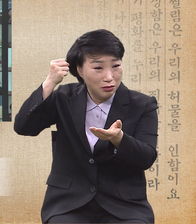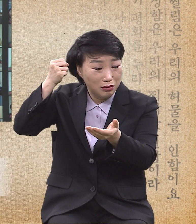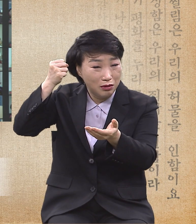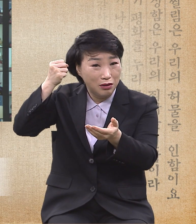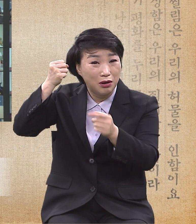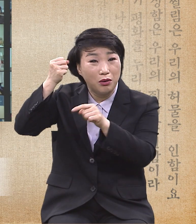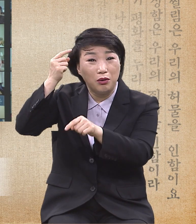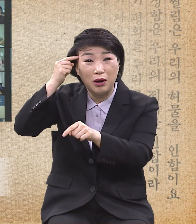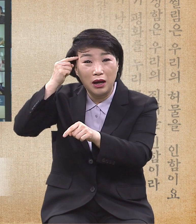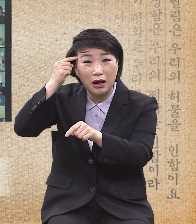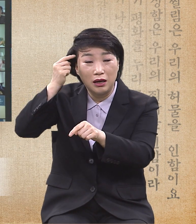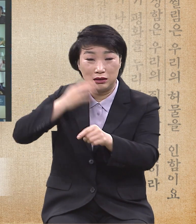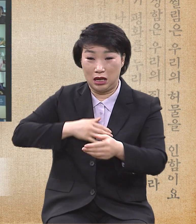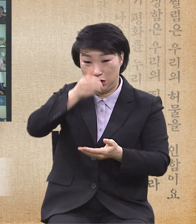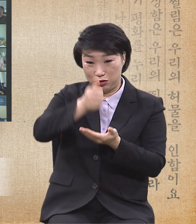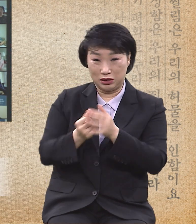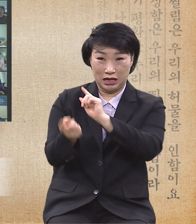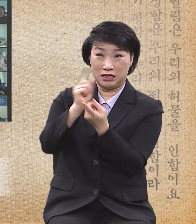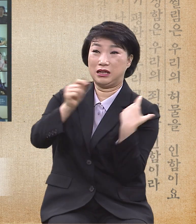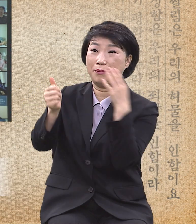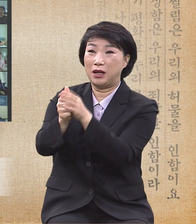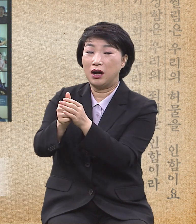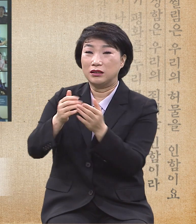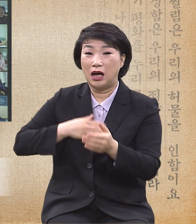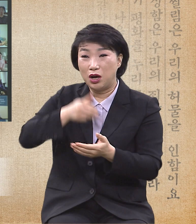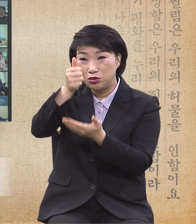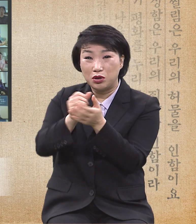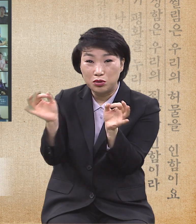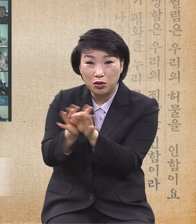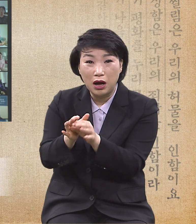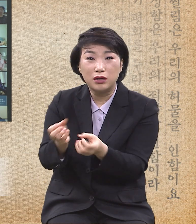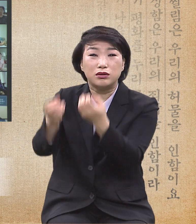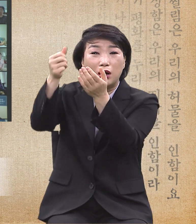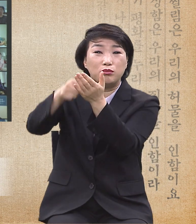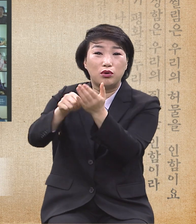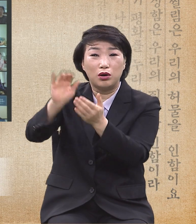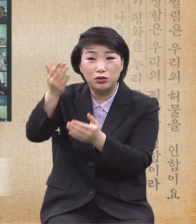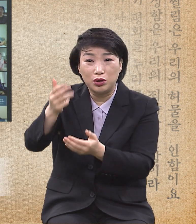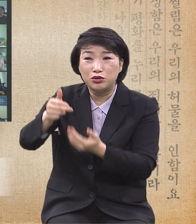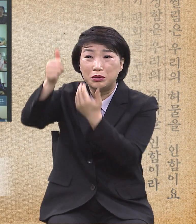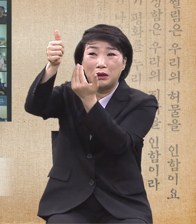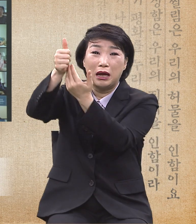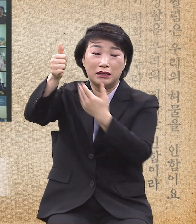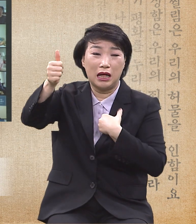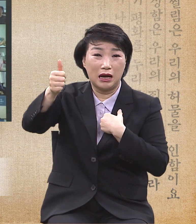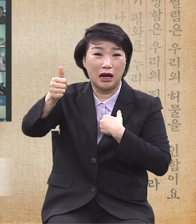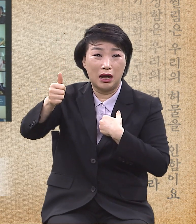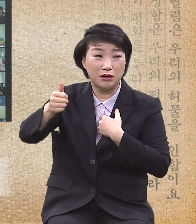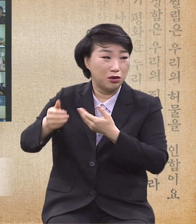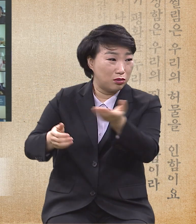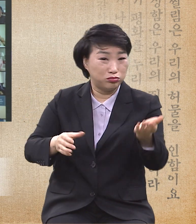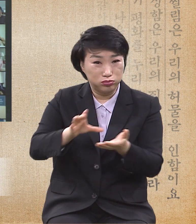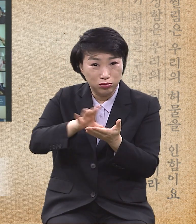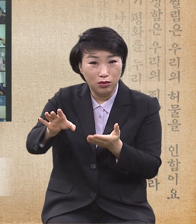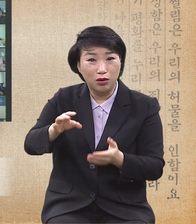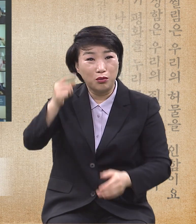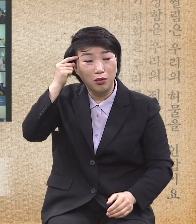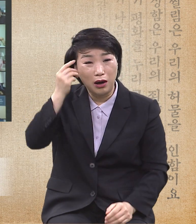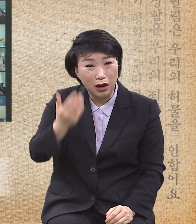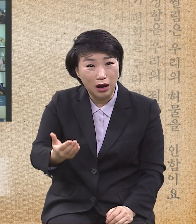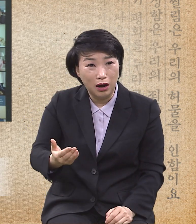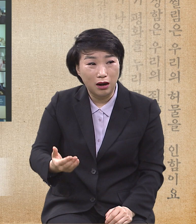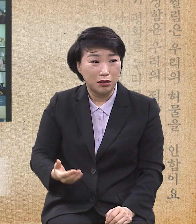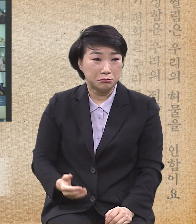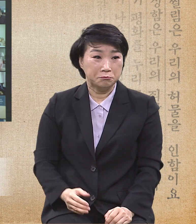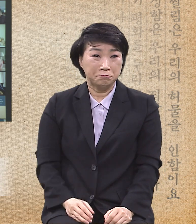내 죄 담당하는 나의 속죄의 제물이라 이 말이오. 그 앞에서 어떻게 경고망동할 수 있어?